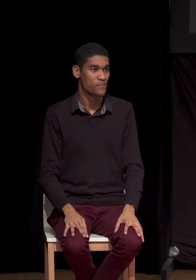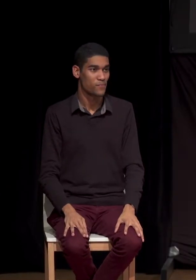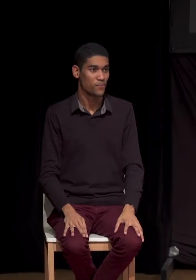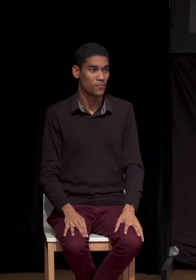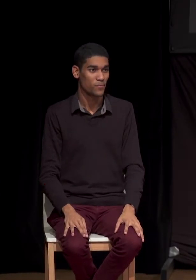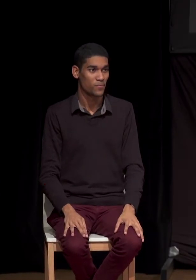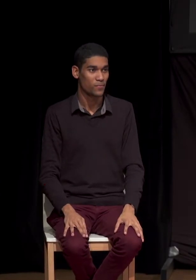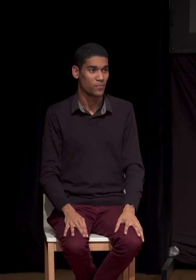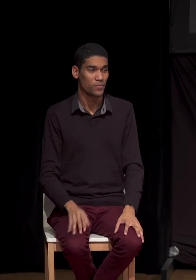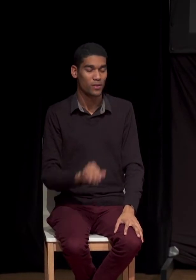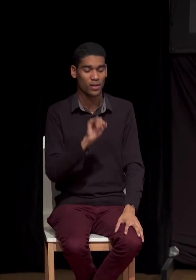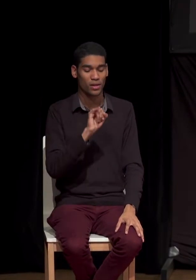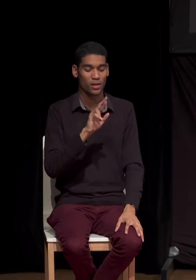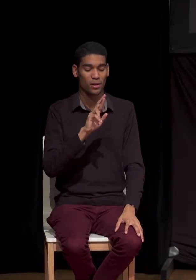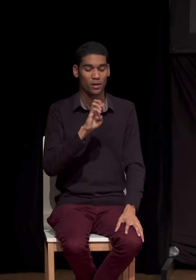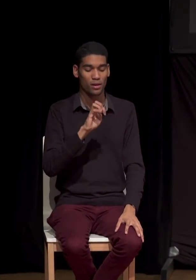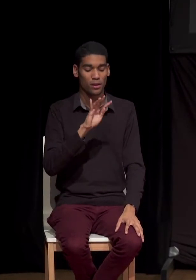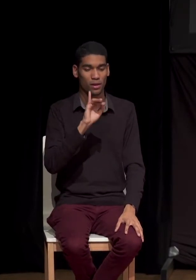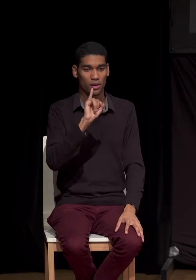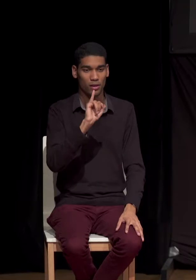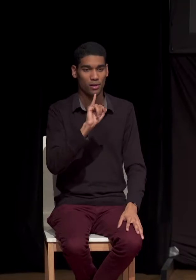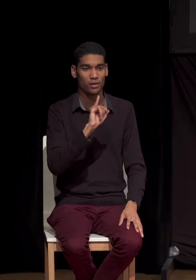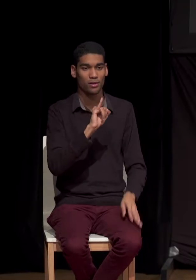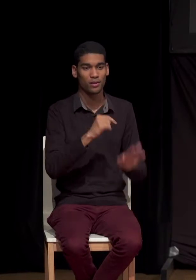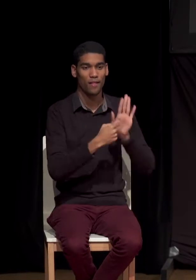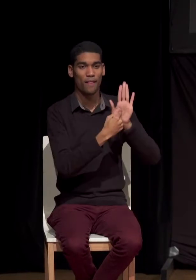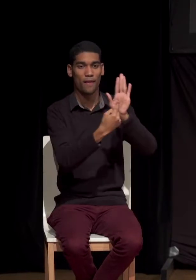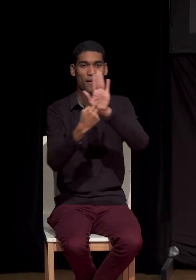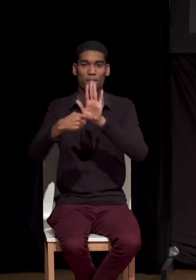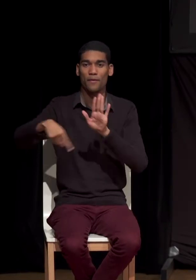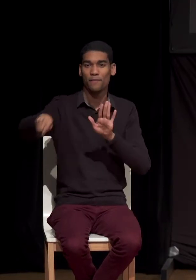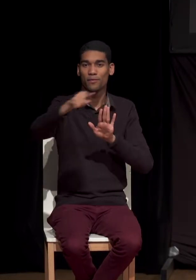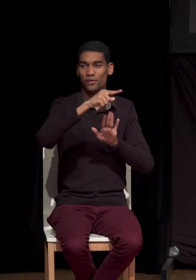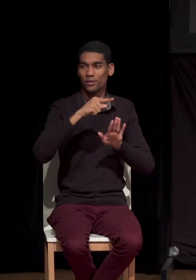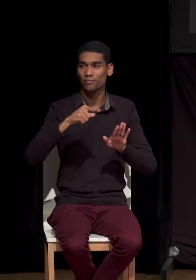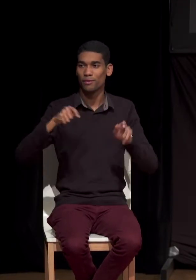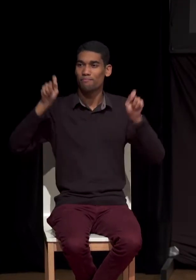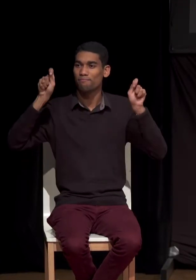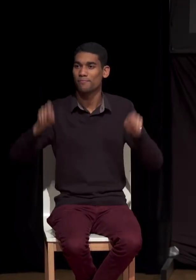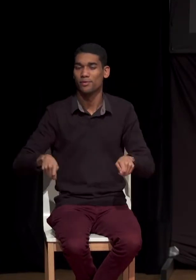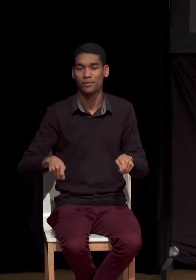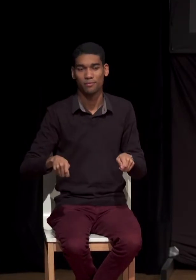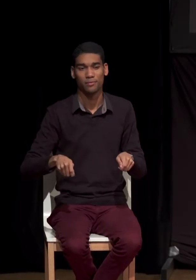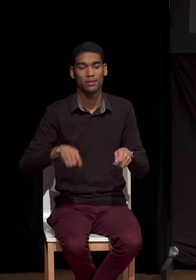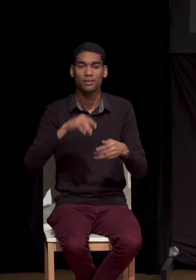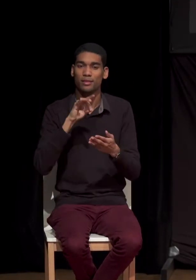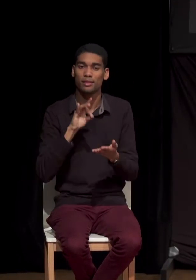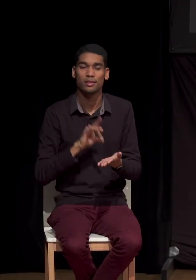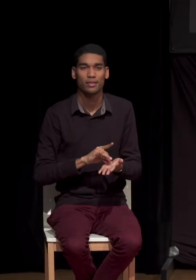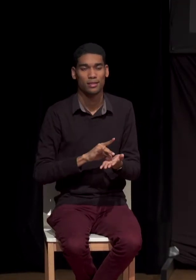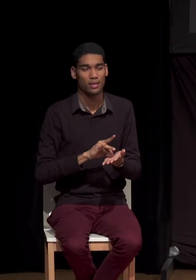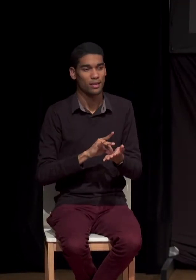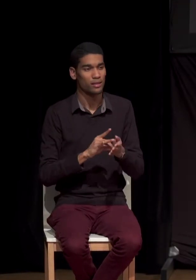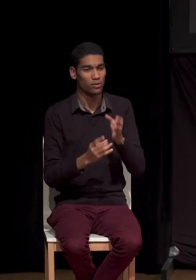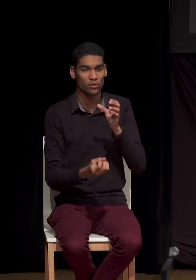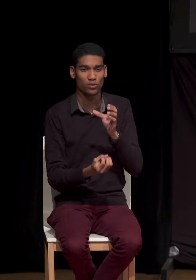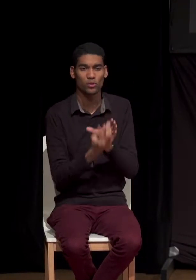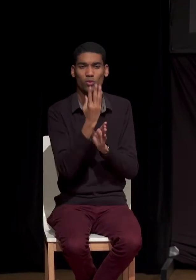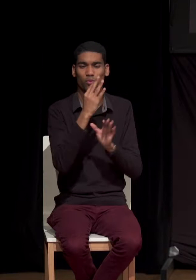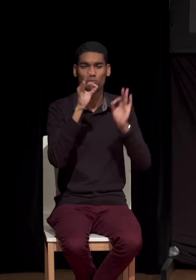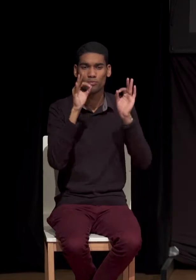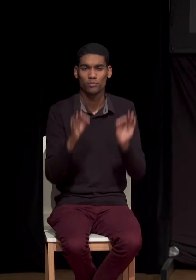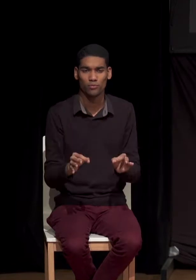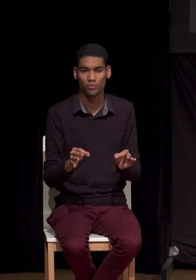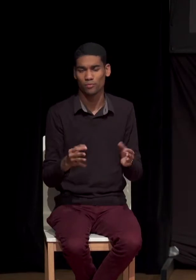O Ireti, acho que foi trazido aqui para mostrar para vocês uma possibilidade concreta de realização,